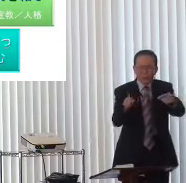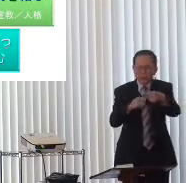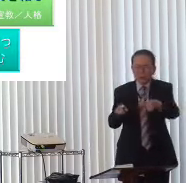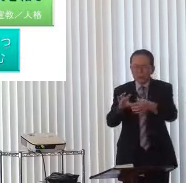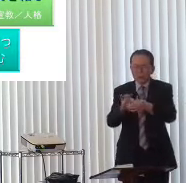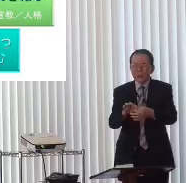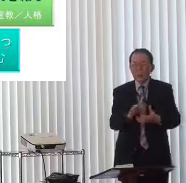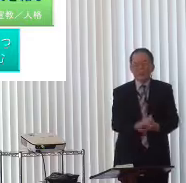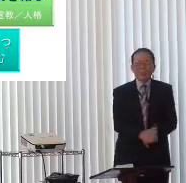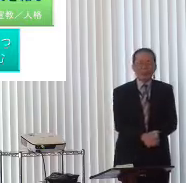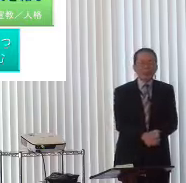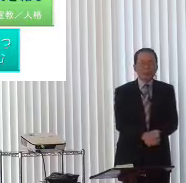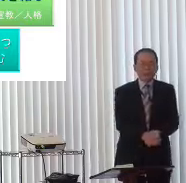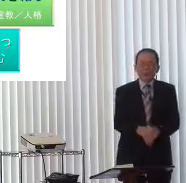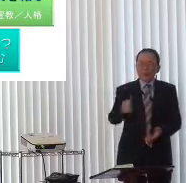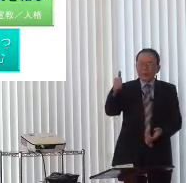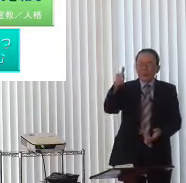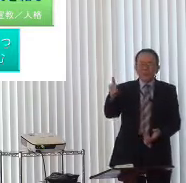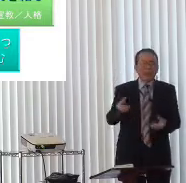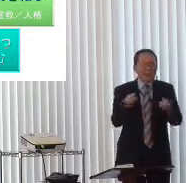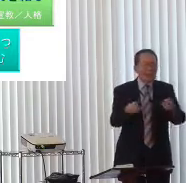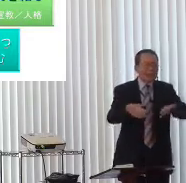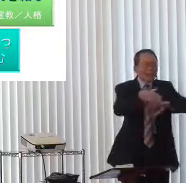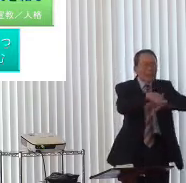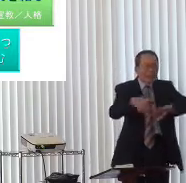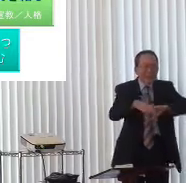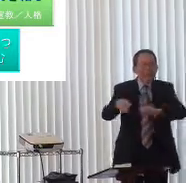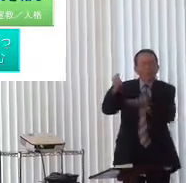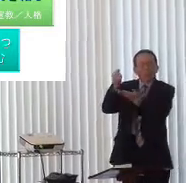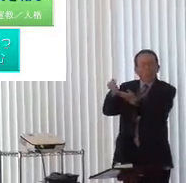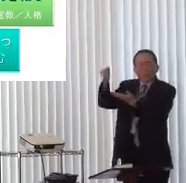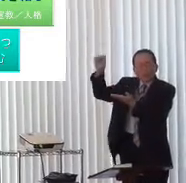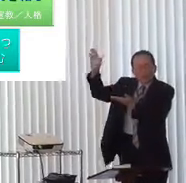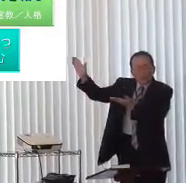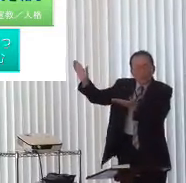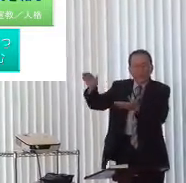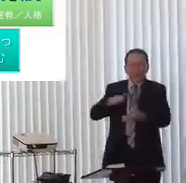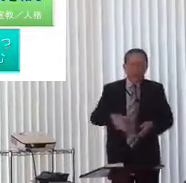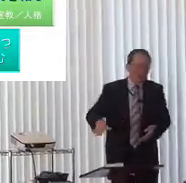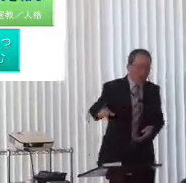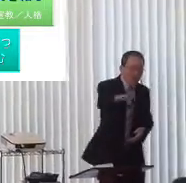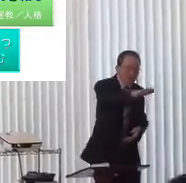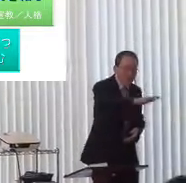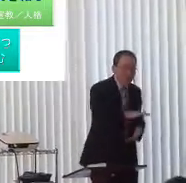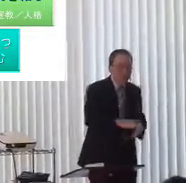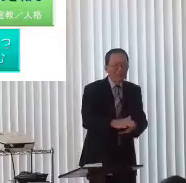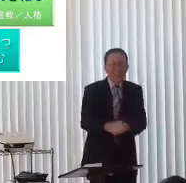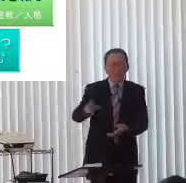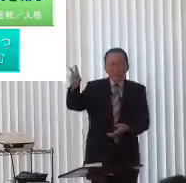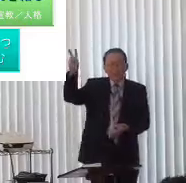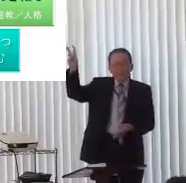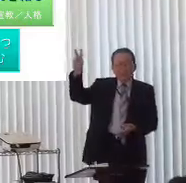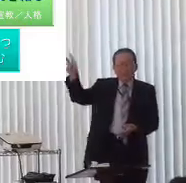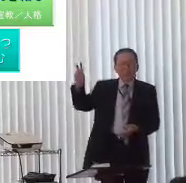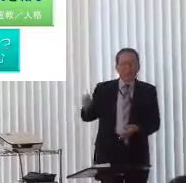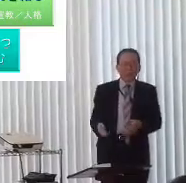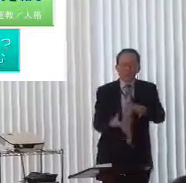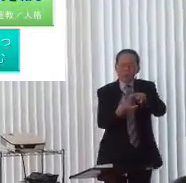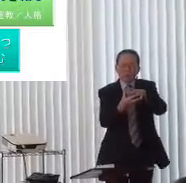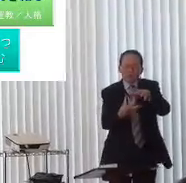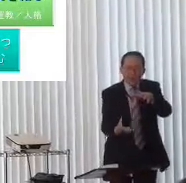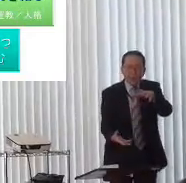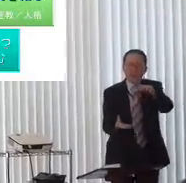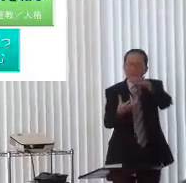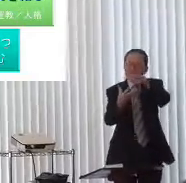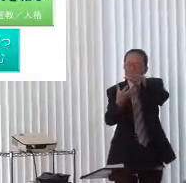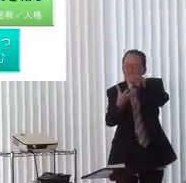、主が新しい計画を持っておられる、また私たちをあなたは深く深